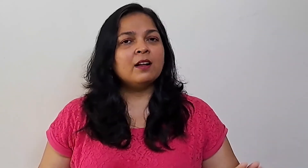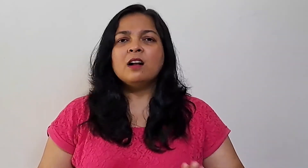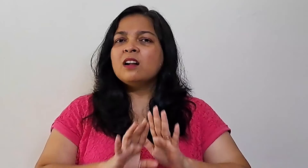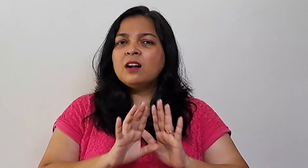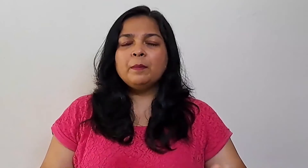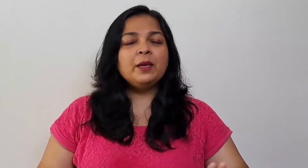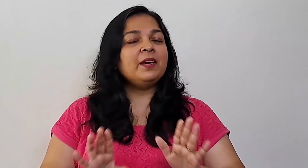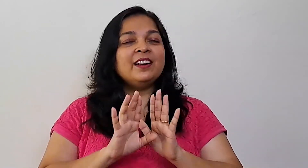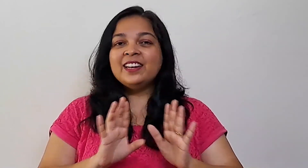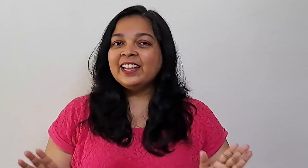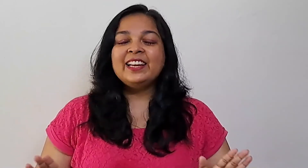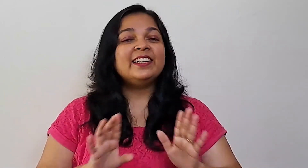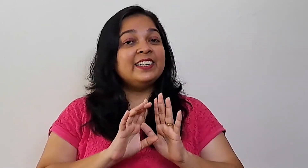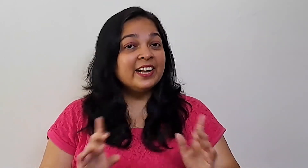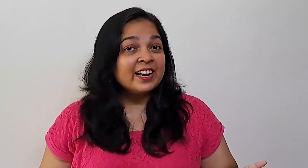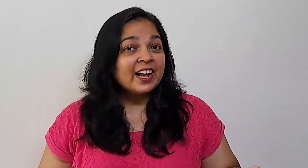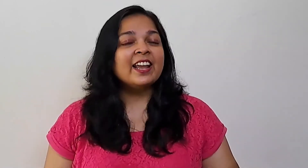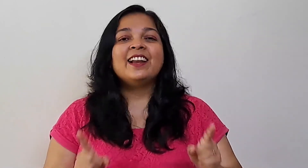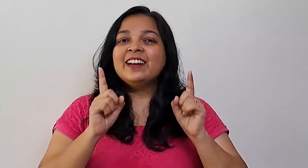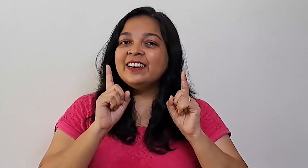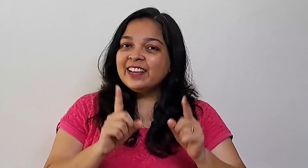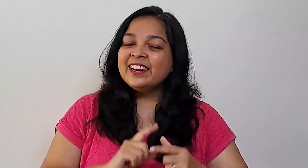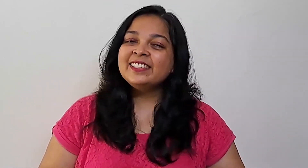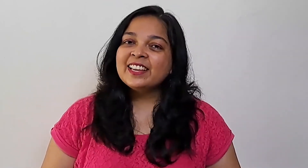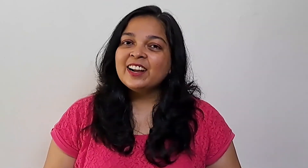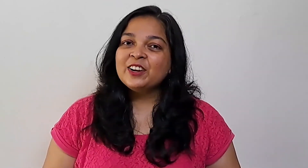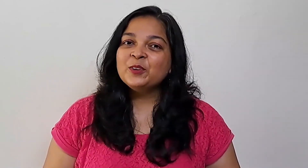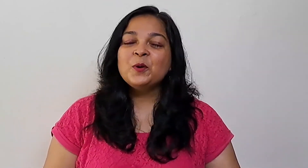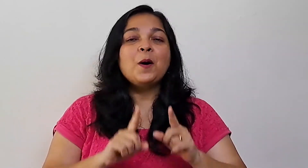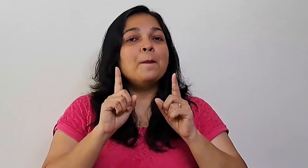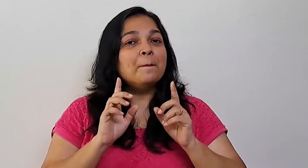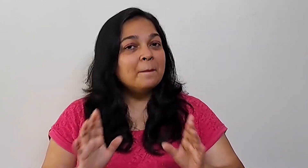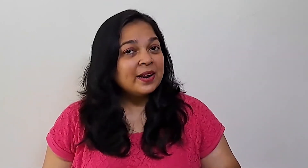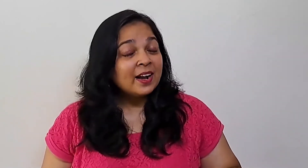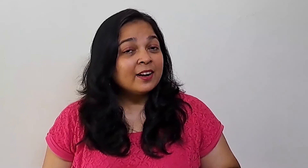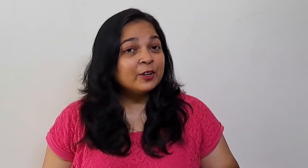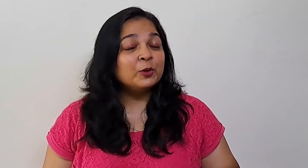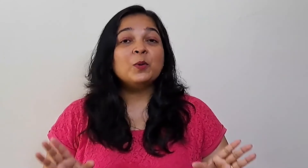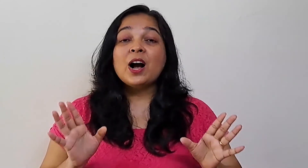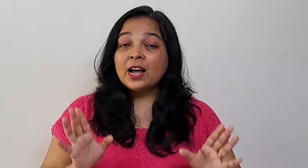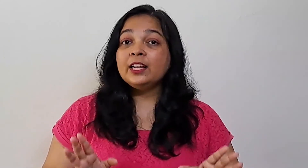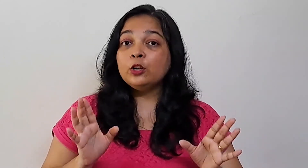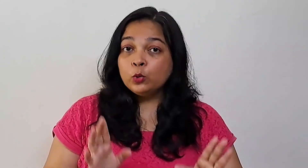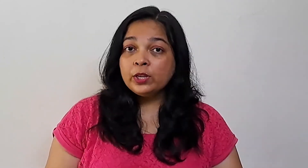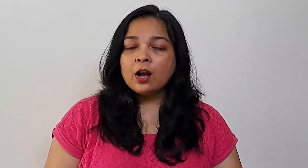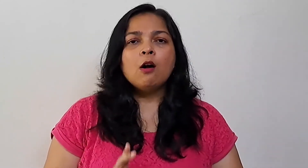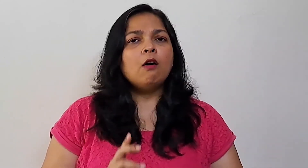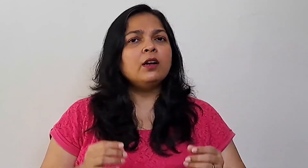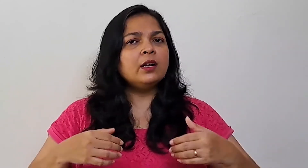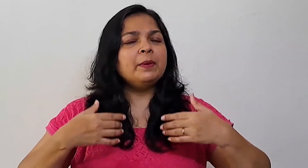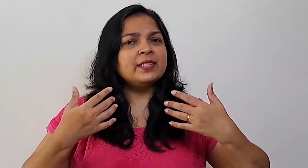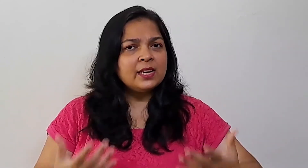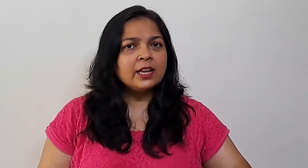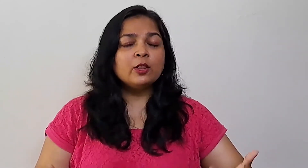भी डरना नहीं आ। डरन तो की कर दो, मना कर दवो। हालेलुया।